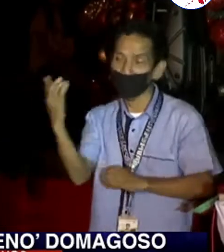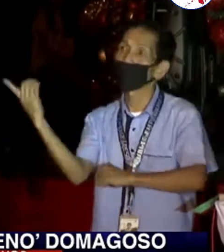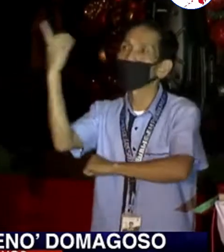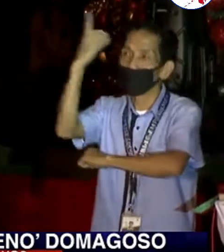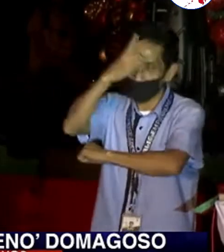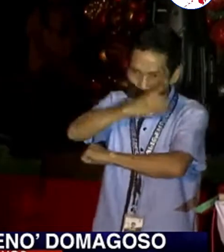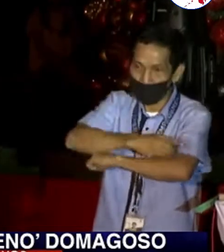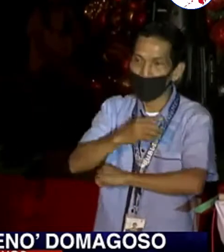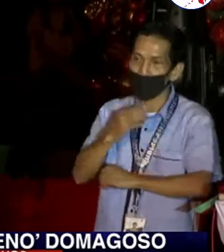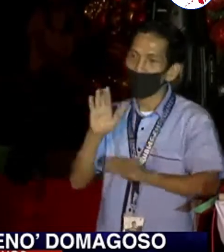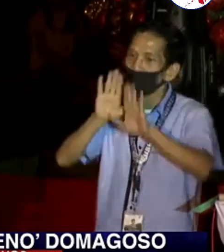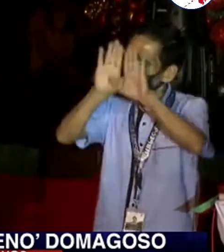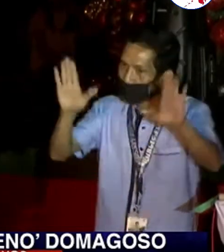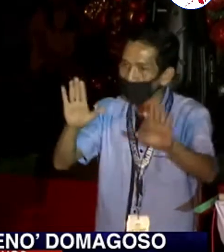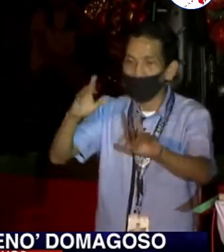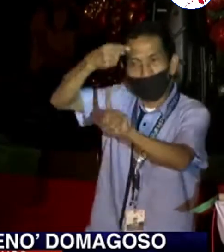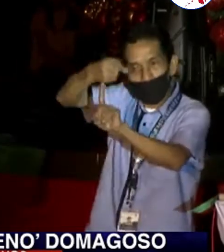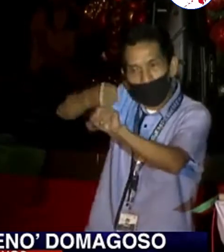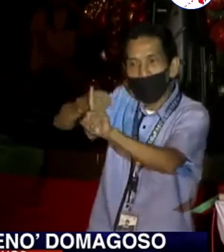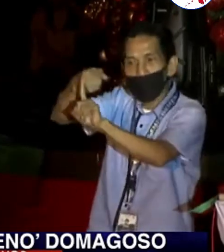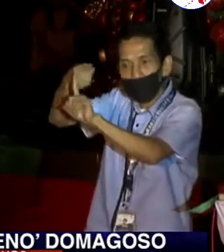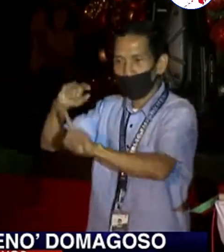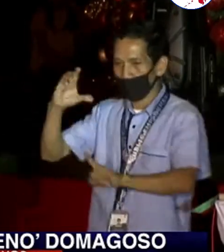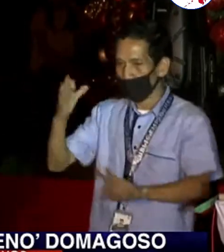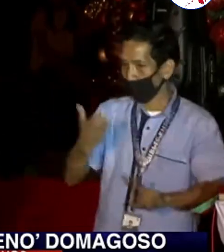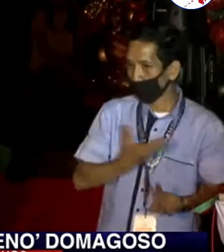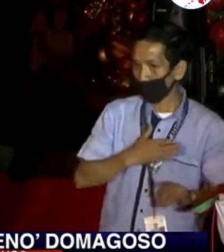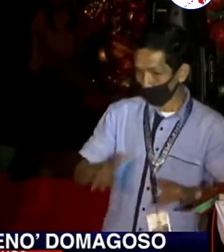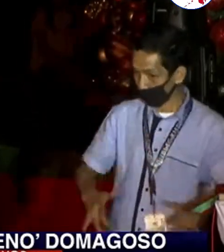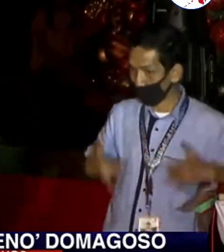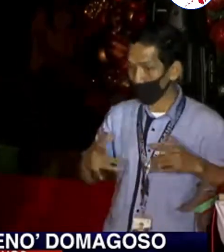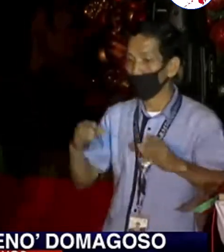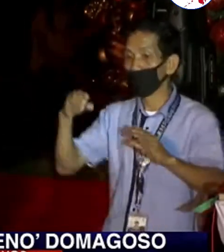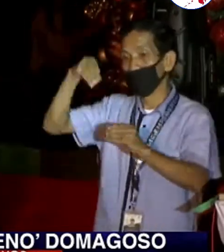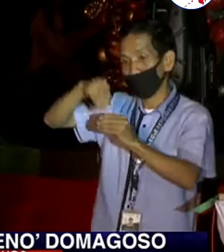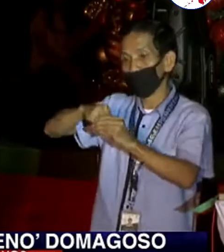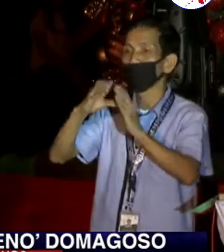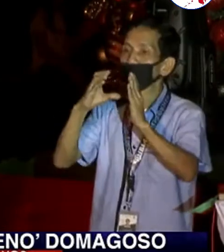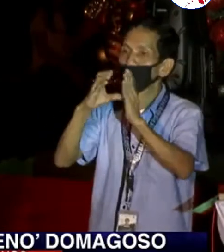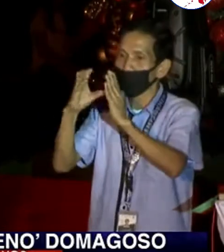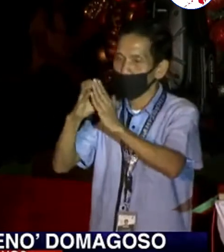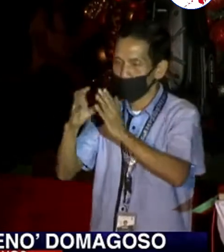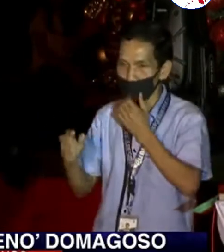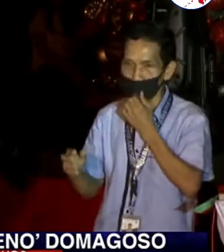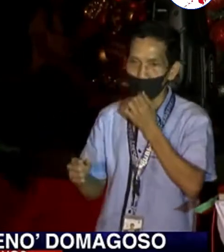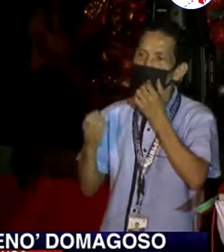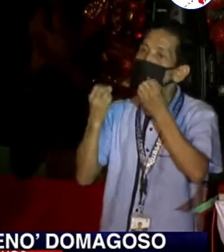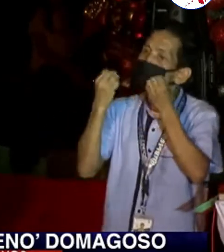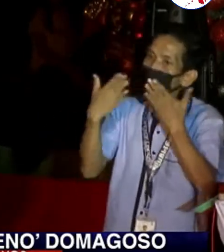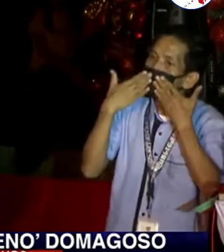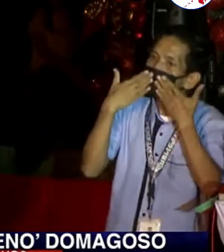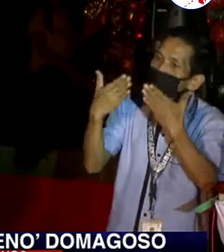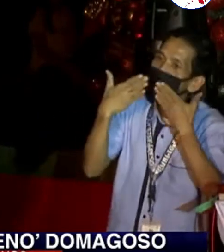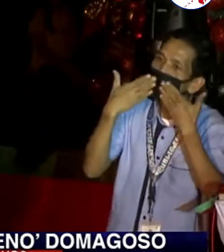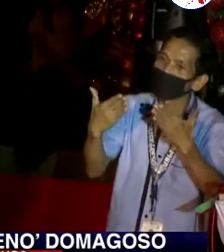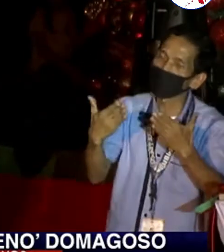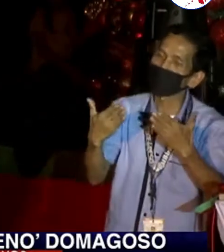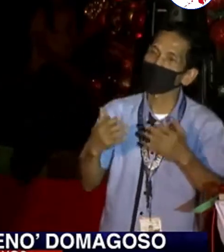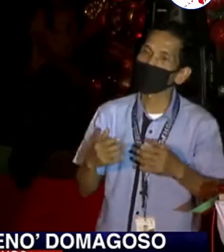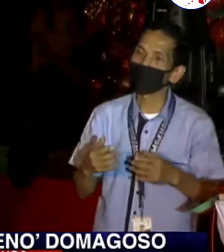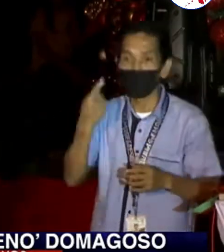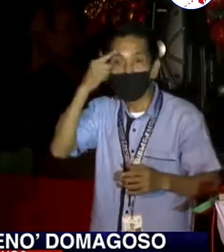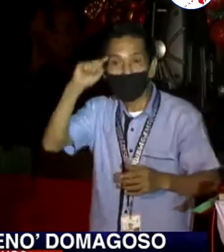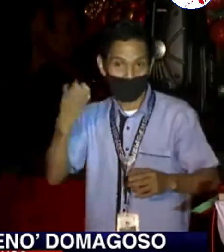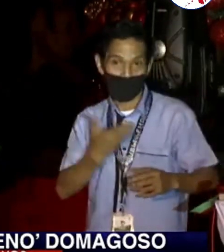araw, linggo at buwan ng ating pamumuhay sa lungsod. Kaya maraming maraming salamat